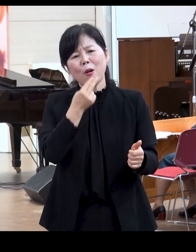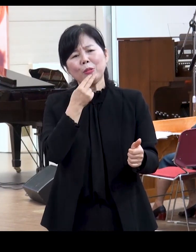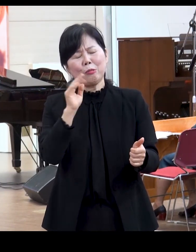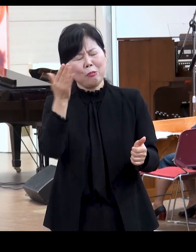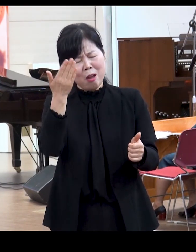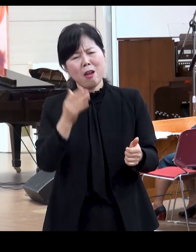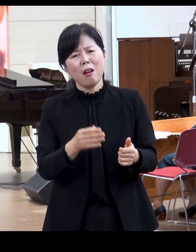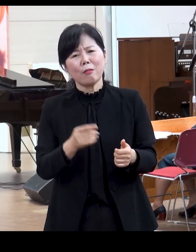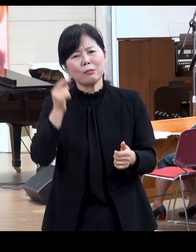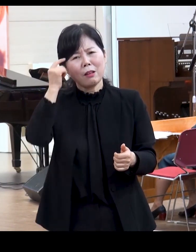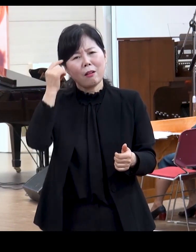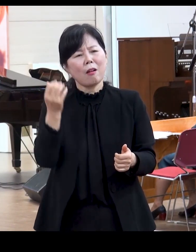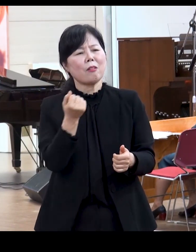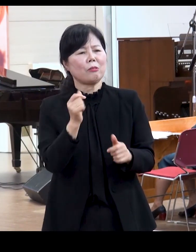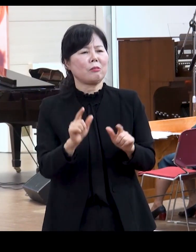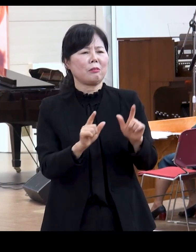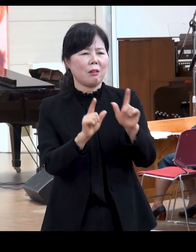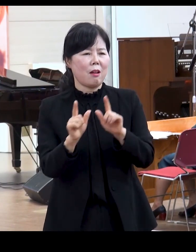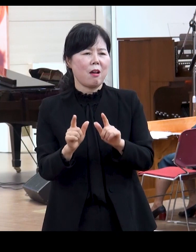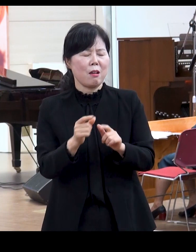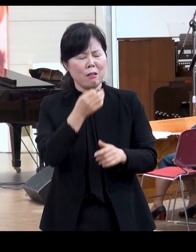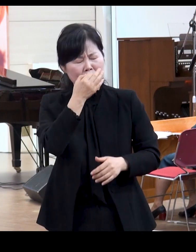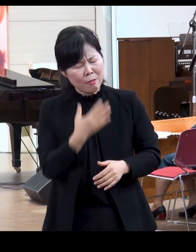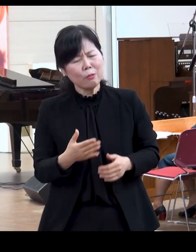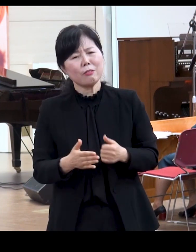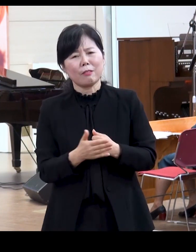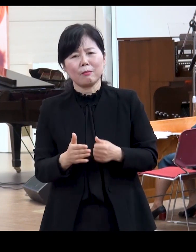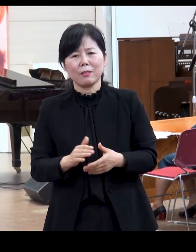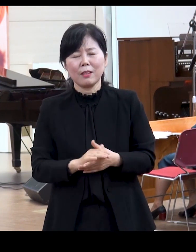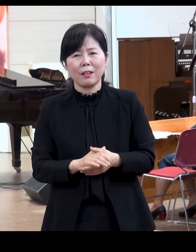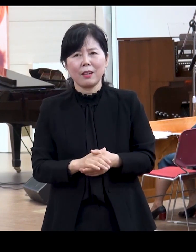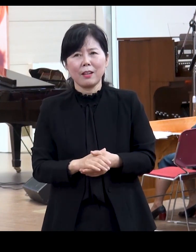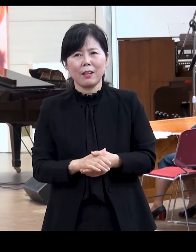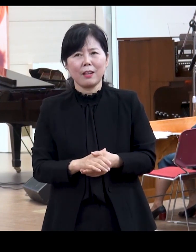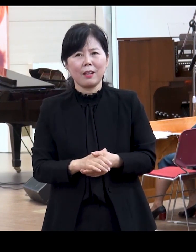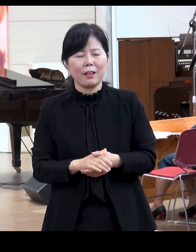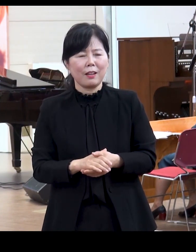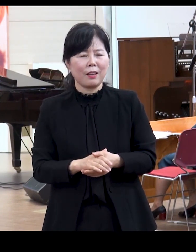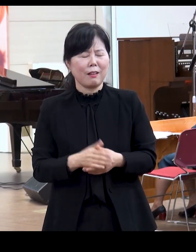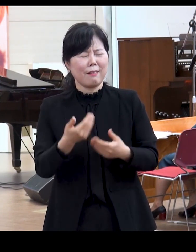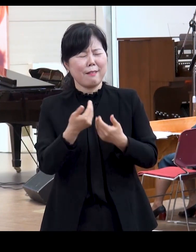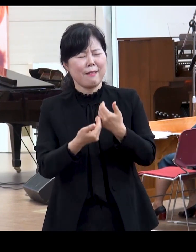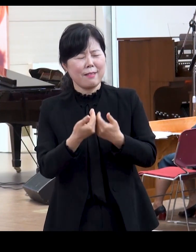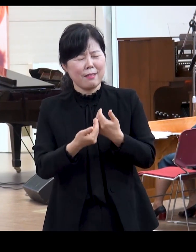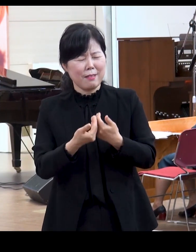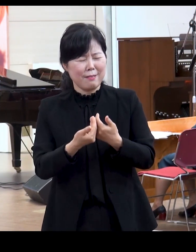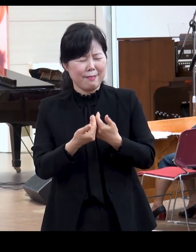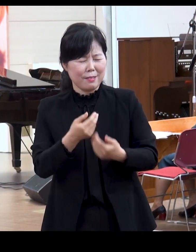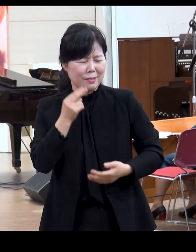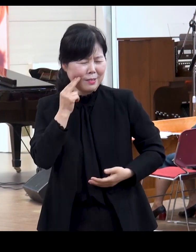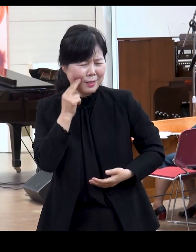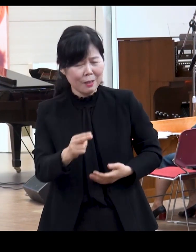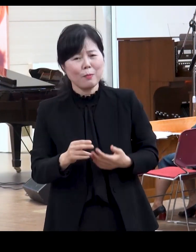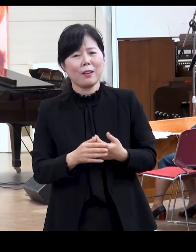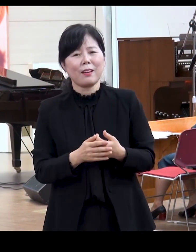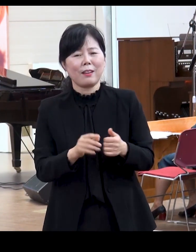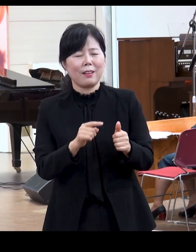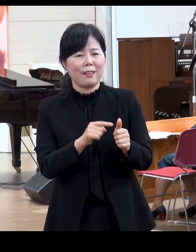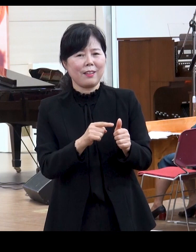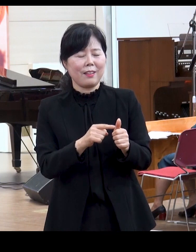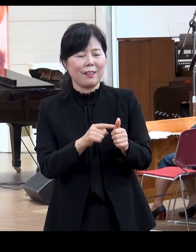어떻게 하고 싶지 않은 마음이 들 정도로 너무 상처를 받아, 너무 힘든 거예요. 그런 상태까지 돼버렸어요, 그